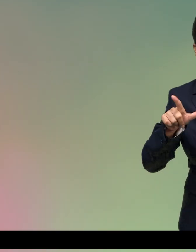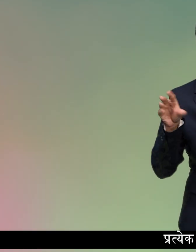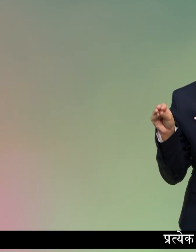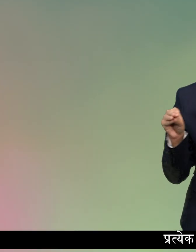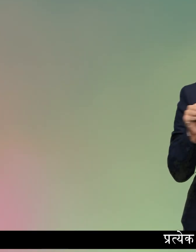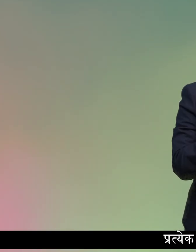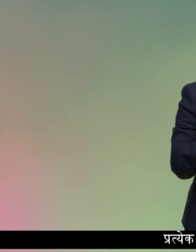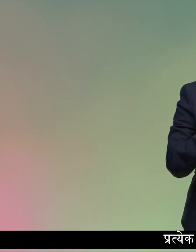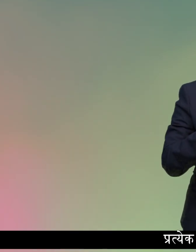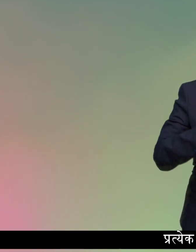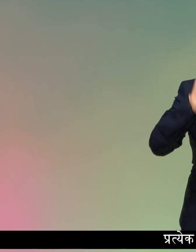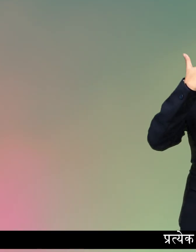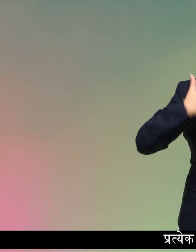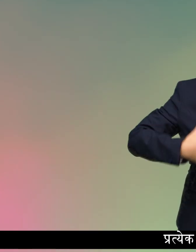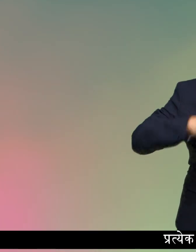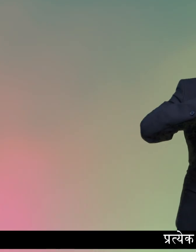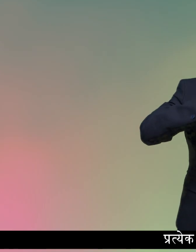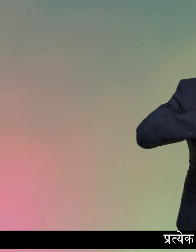प्रत्येक पेशीपर्यंत कसे पोहोचते